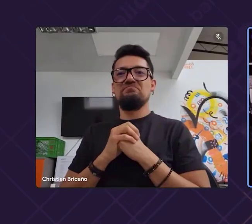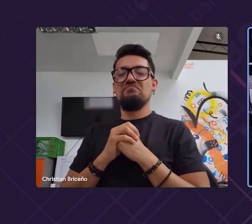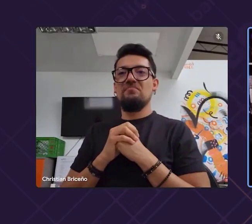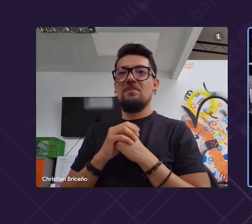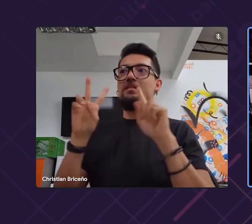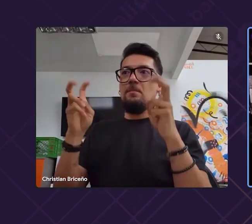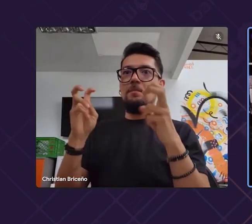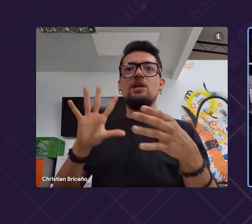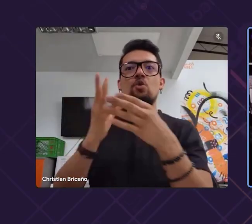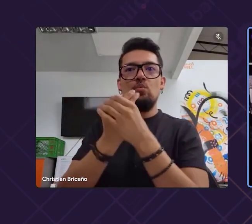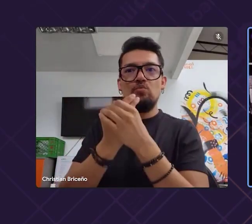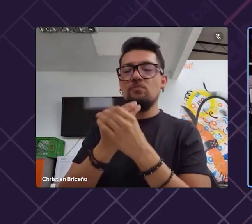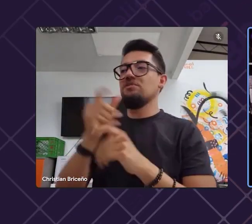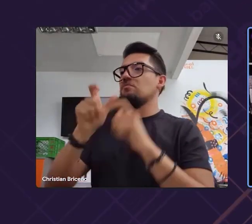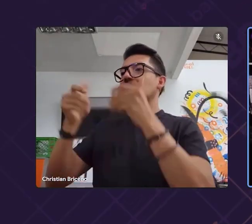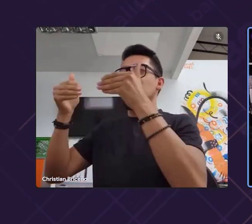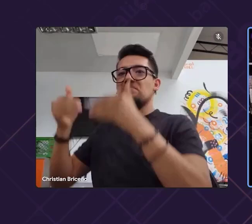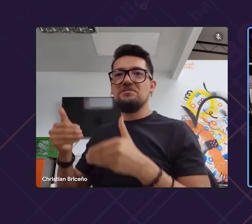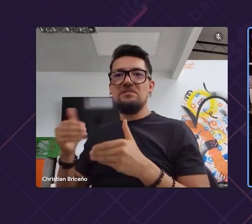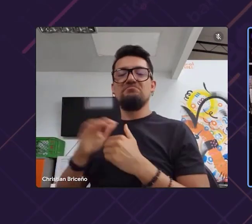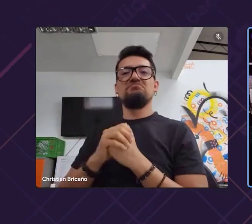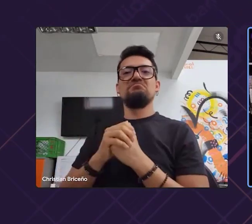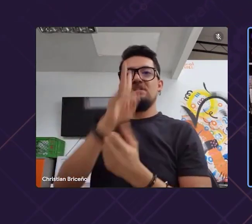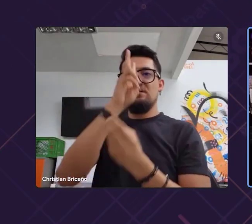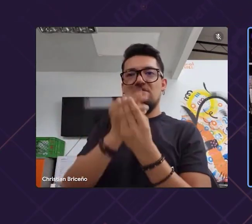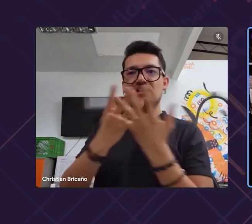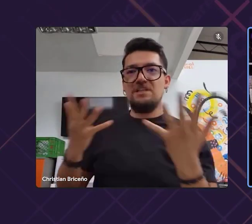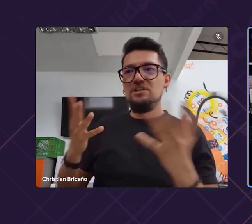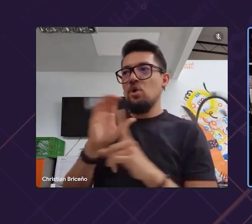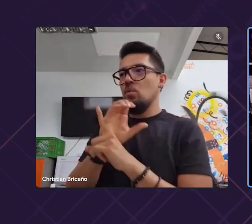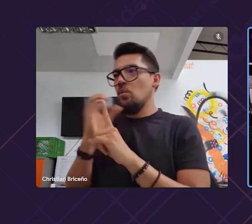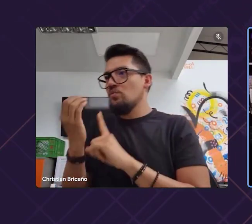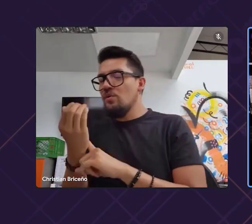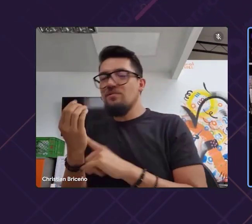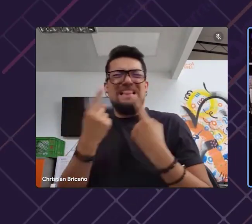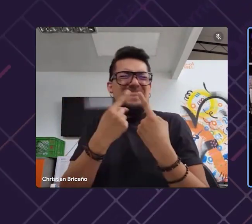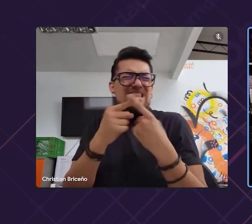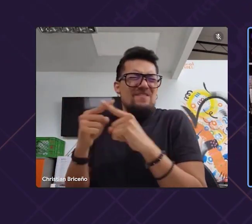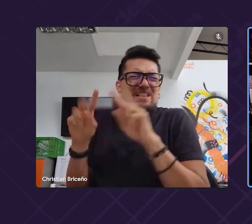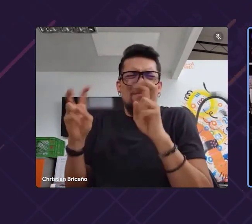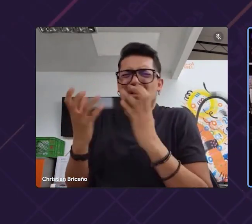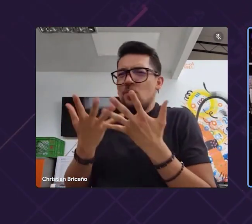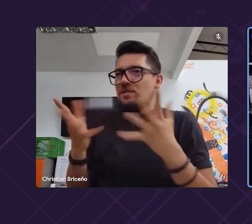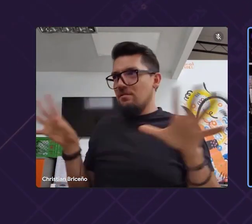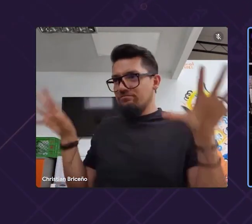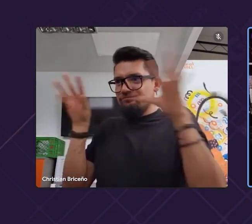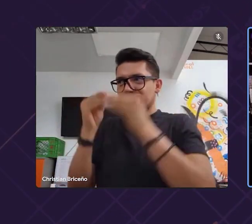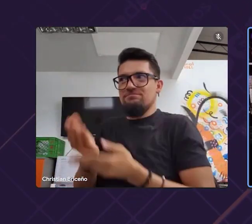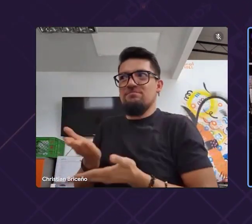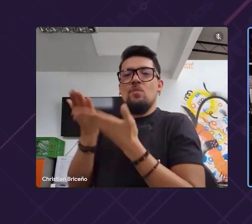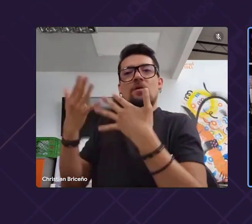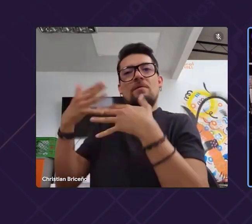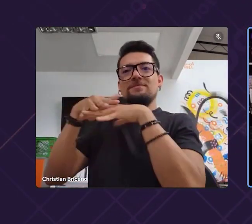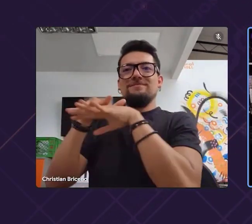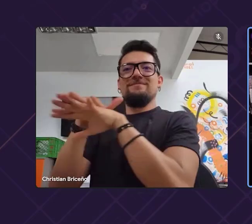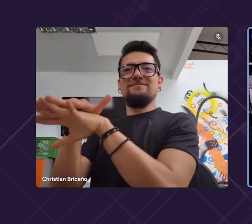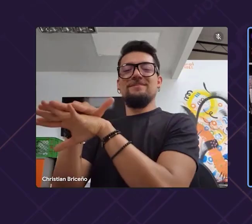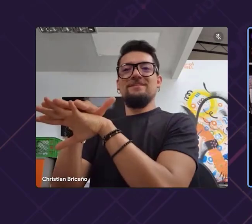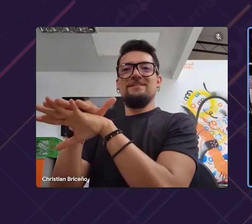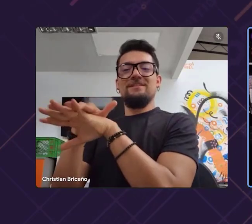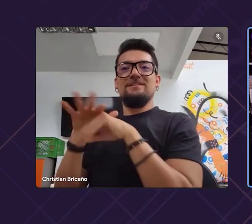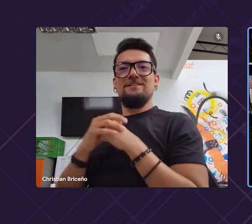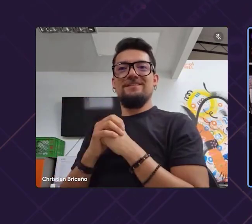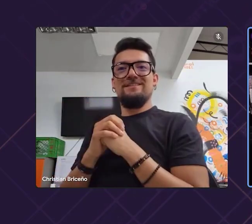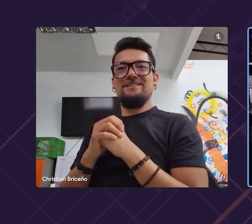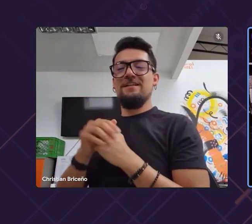guión, entonces digamos que ya todo el grupo de toma el control del defensor, digamos que tiene ya muy claro todos los procesos